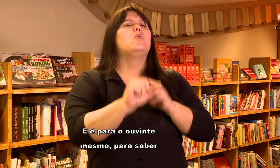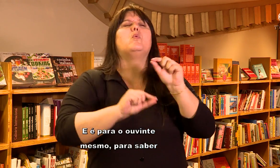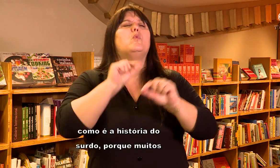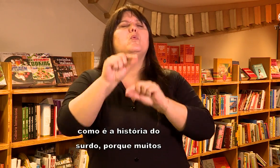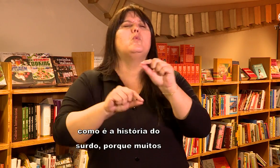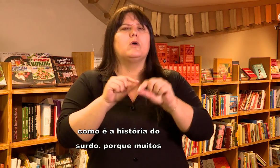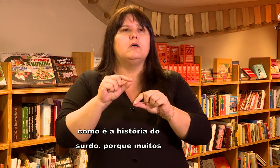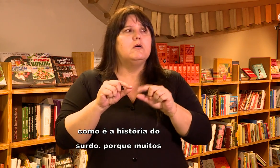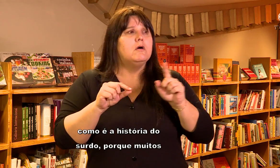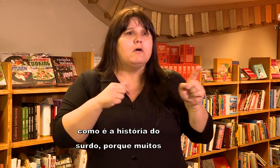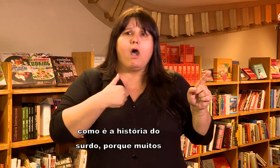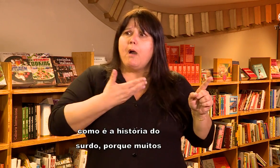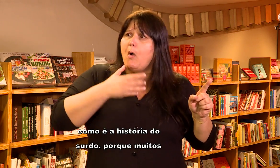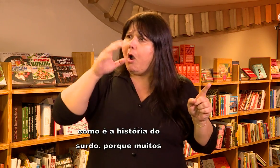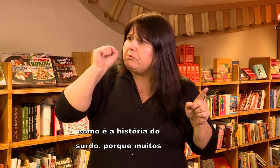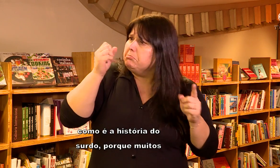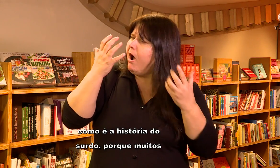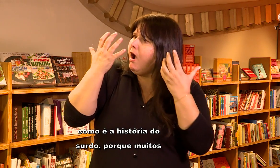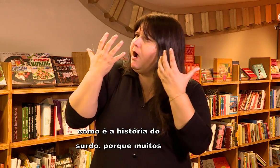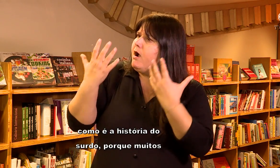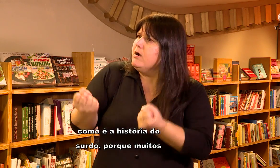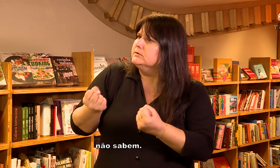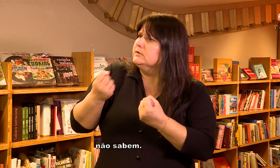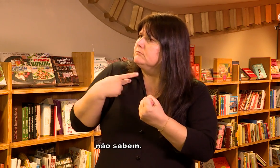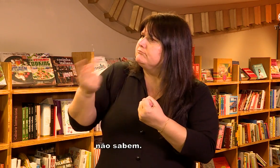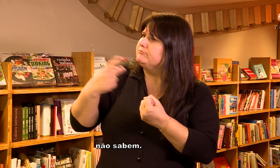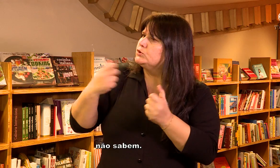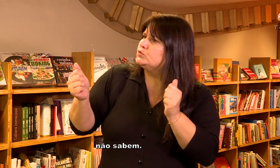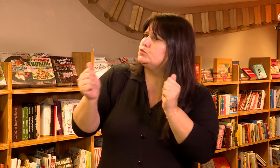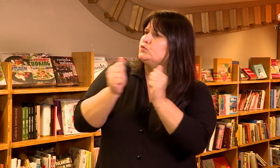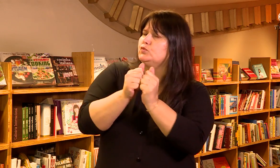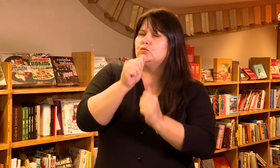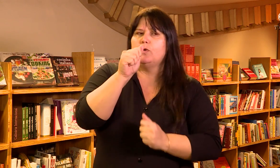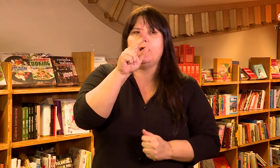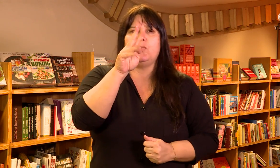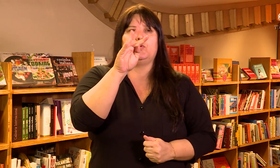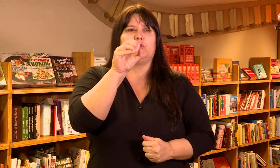saber como é a história do surdo, porque muitos não sabem.